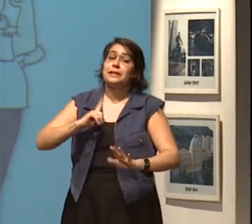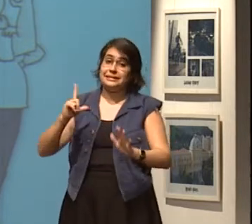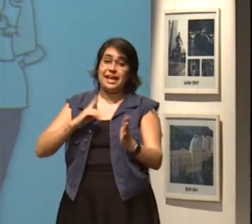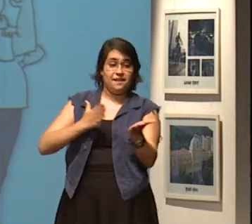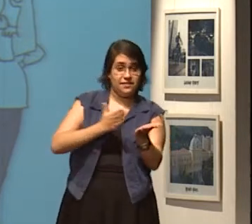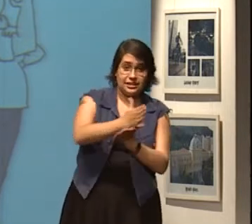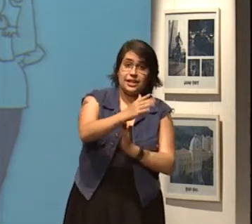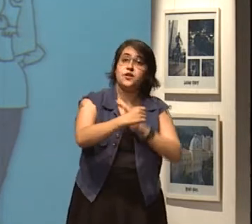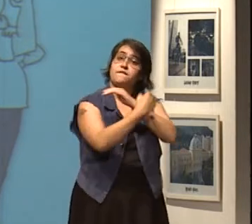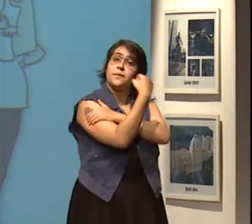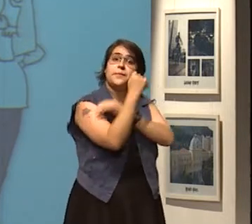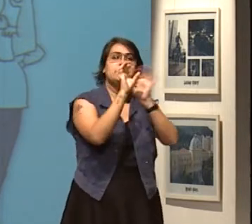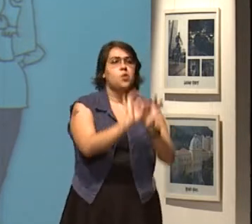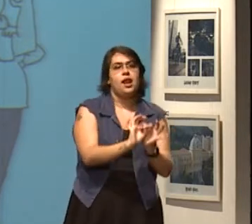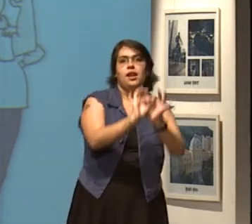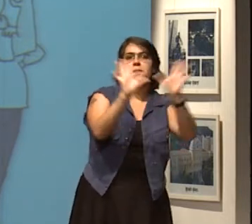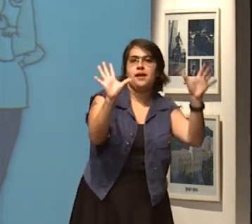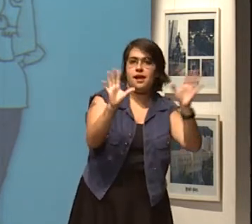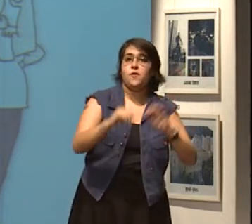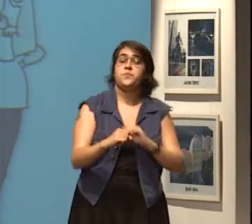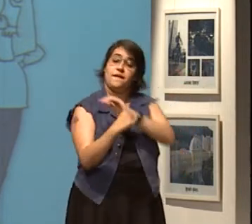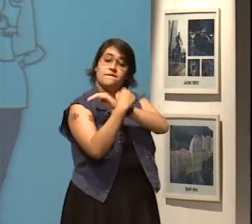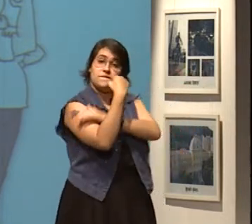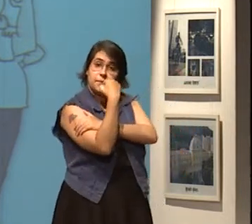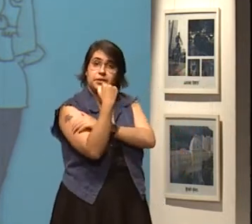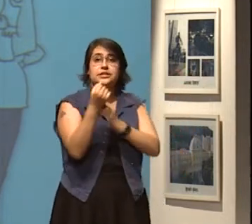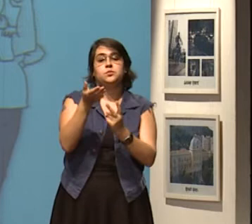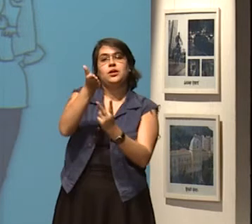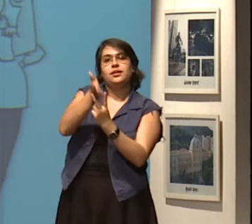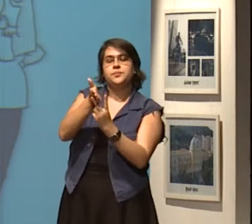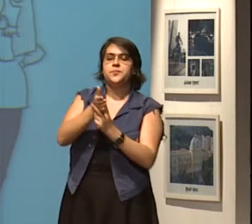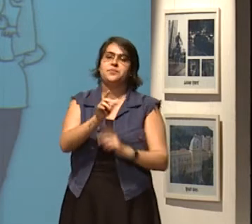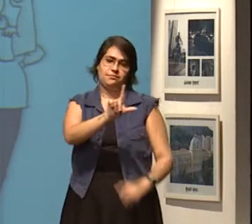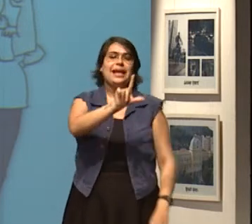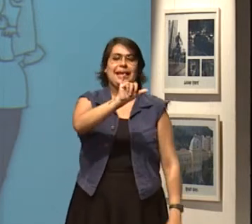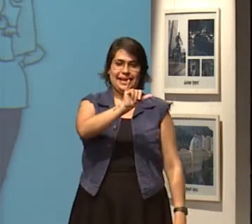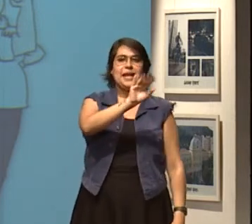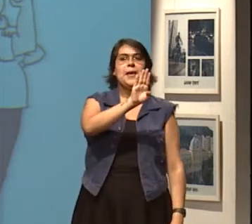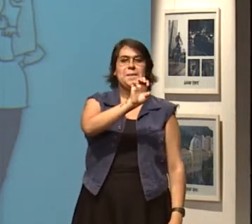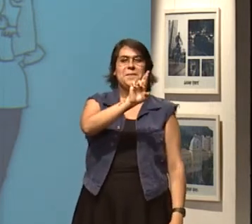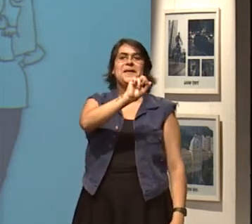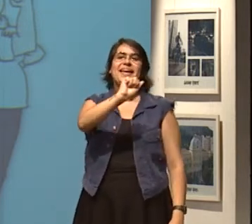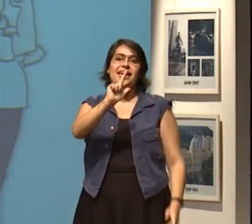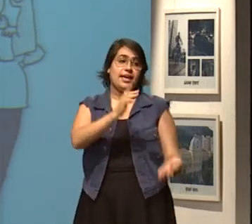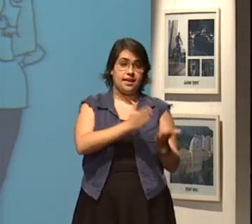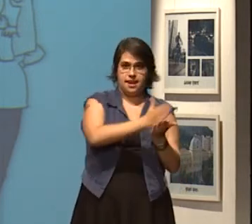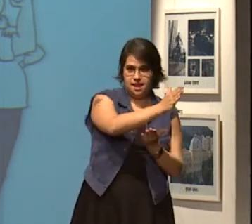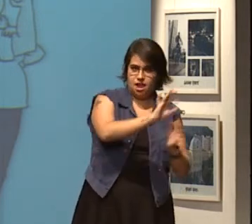Eu não vou explicar, não vou me aprofundar nesse assunto. Mas eu vou falar que o feminismo, ele liberta, ele